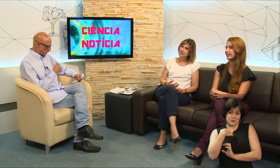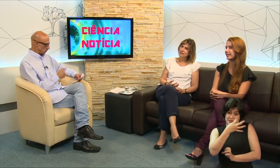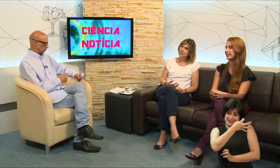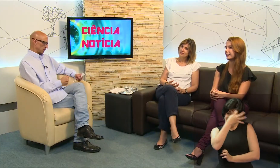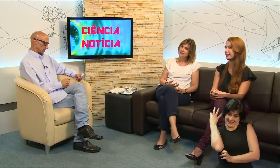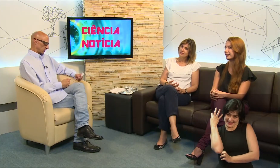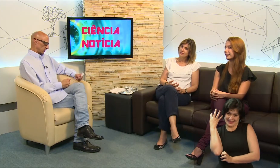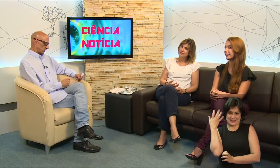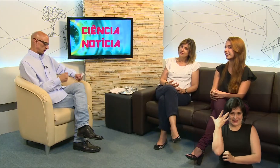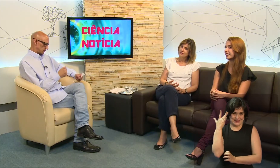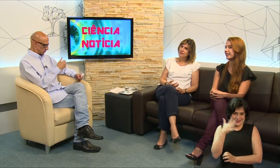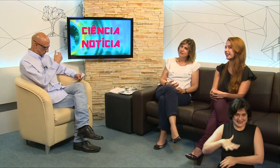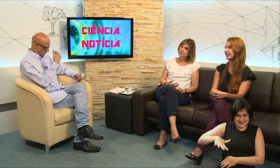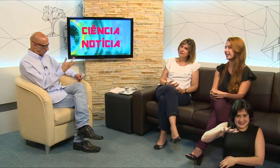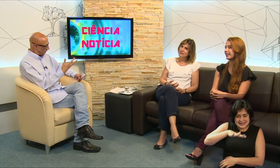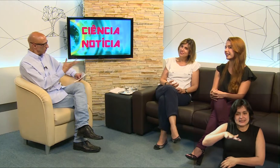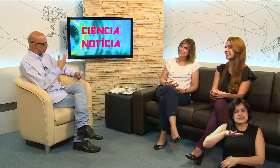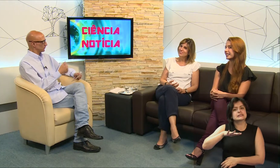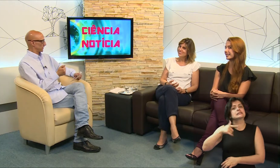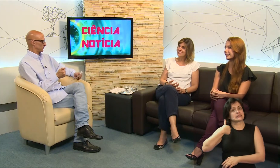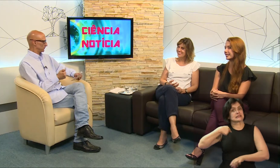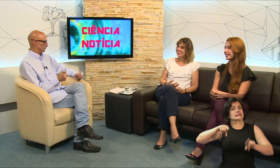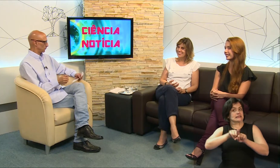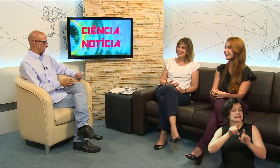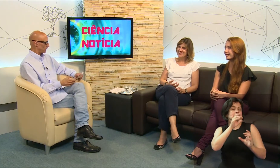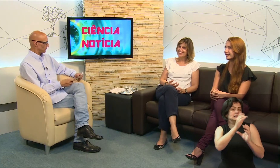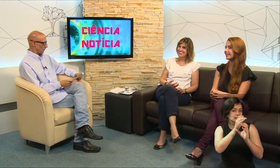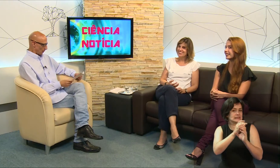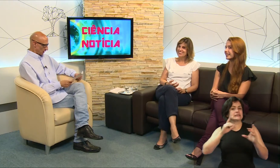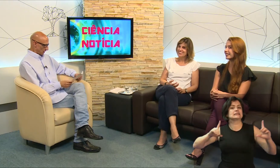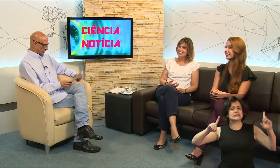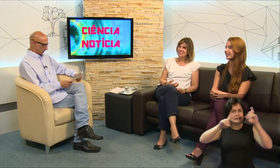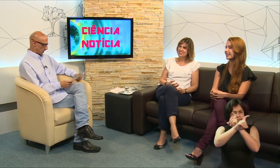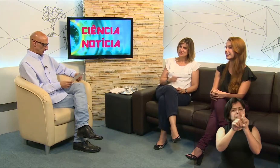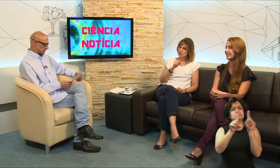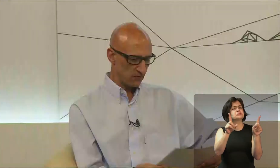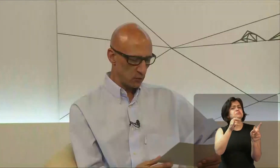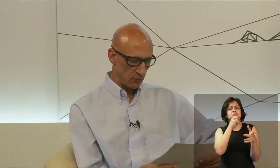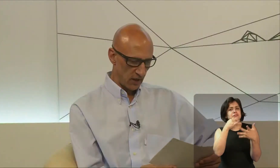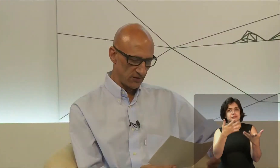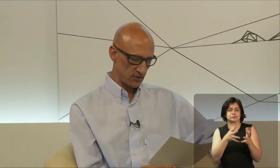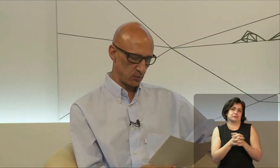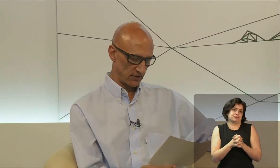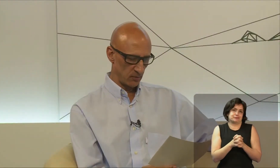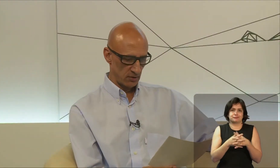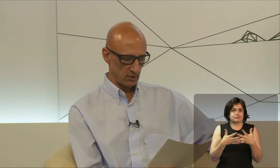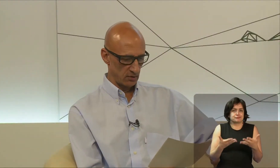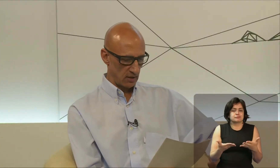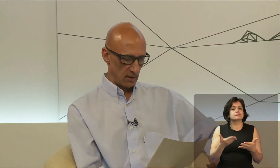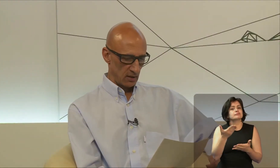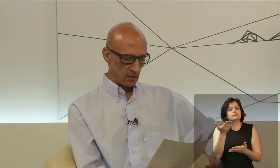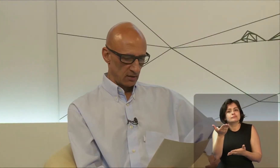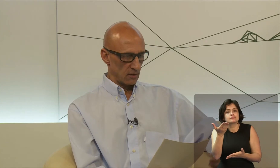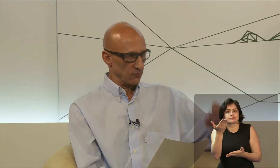leigo, e que também encontra essa dificuldade. As dificuldades, por exemplo, que